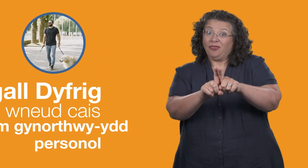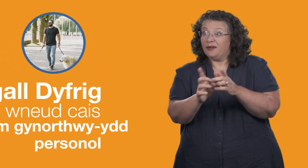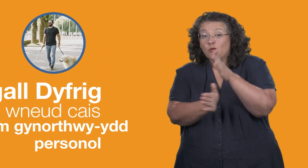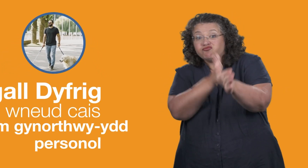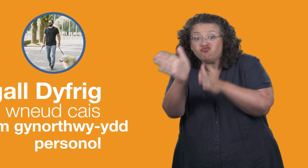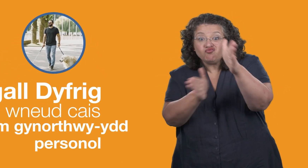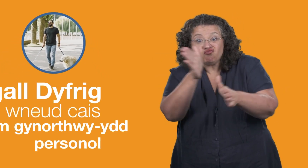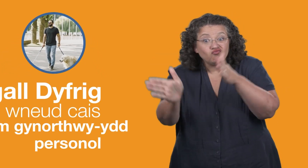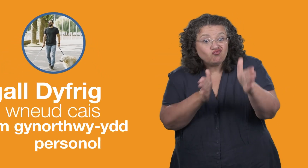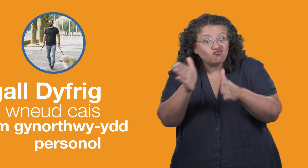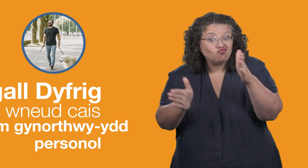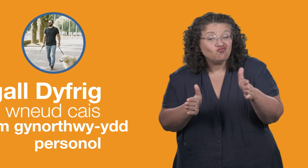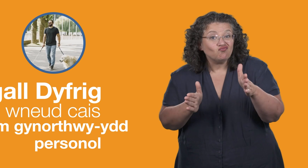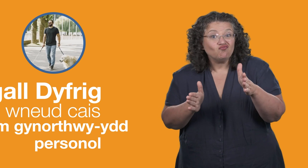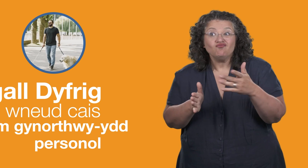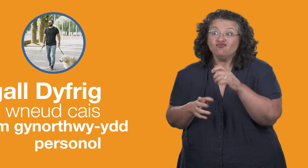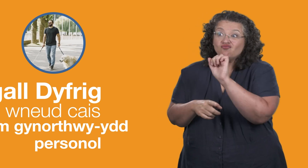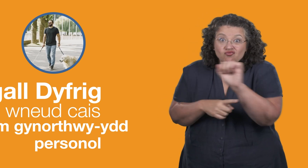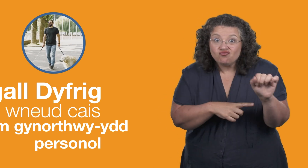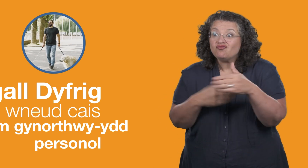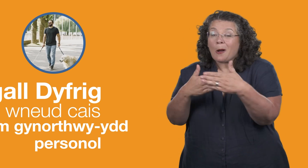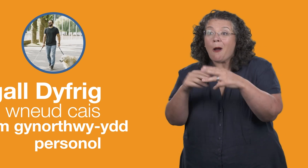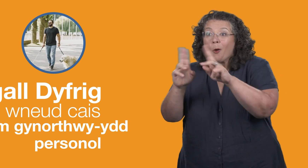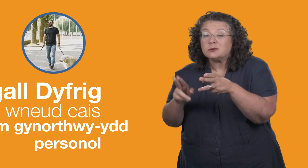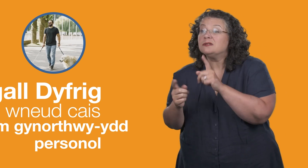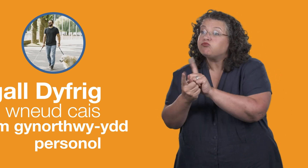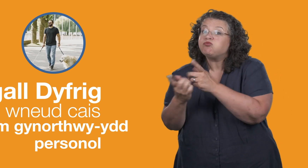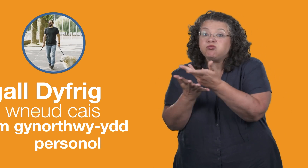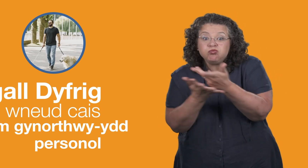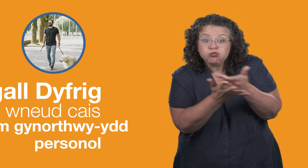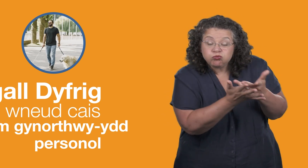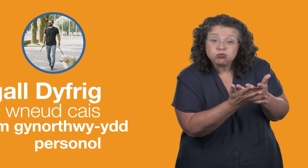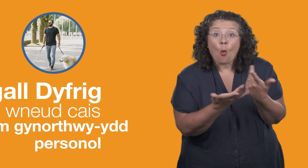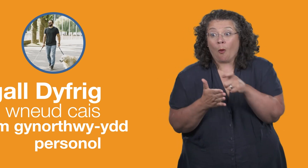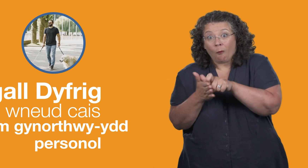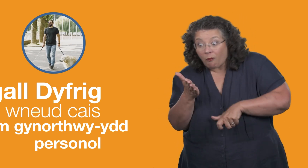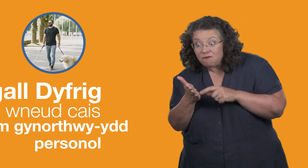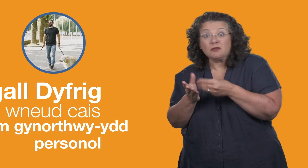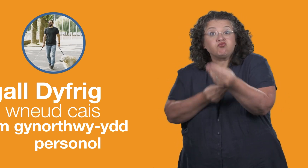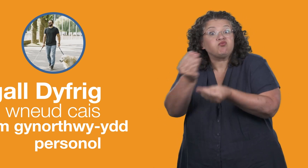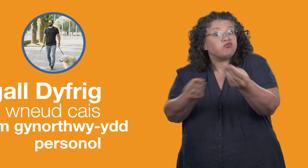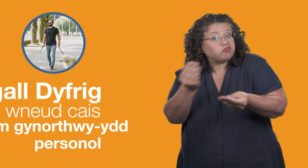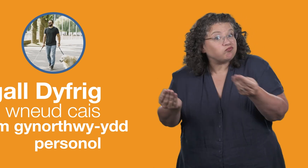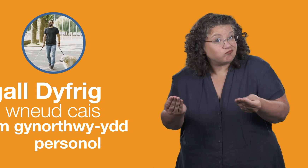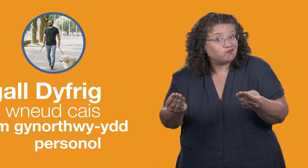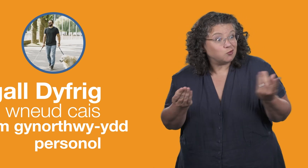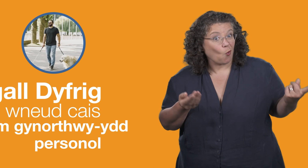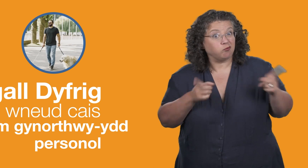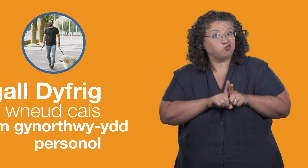Gall wneud cais i'r Cronfa am gymorth ariannol ar gyfer cynorthwyydd i fynd gydag ef wrth